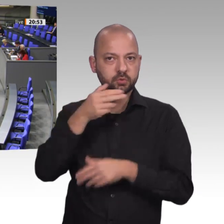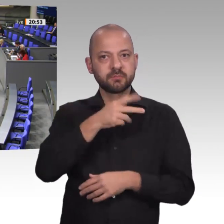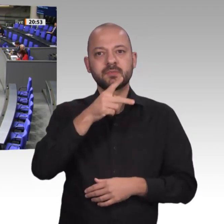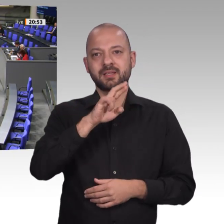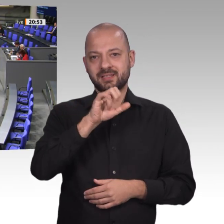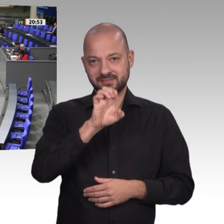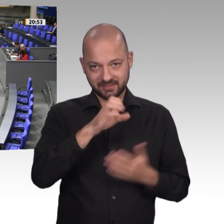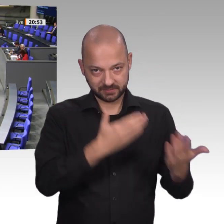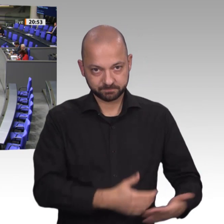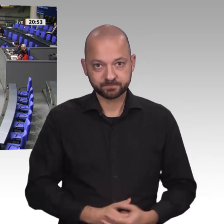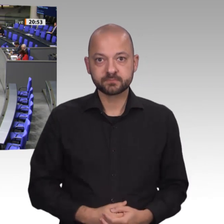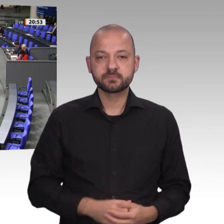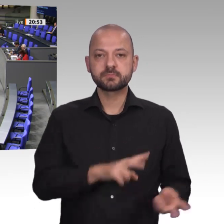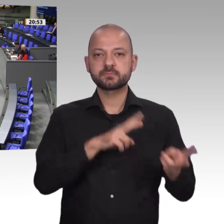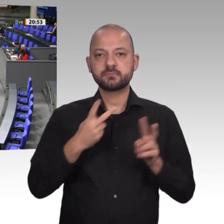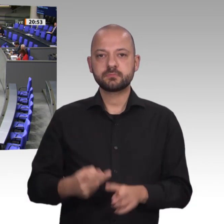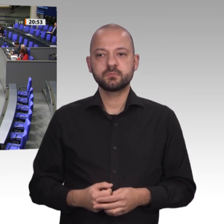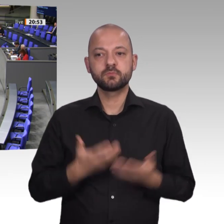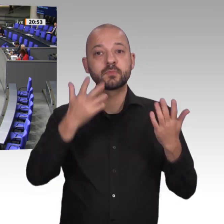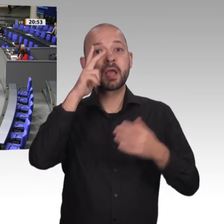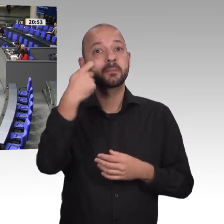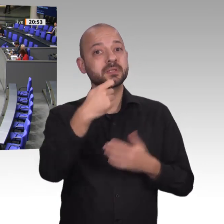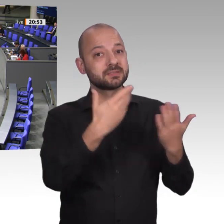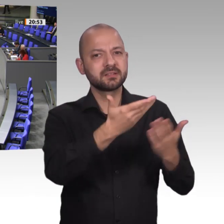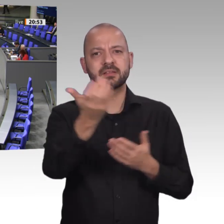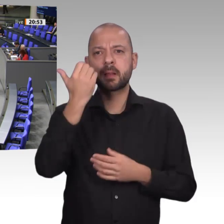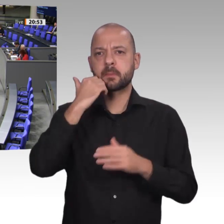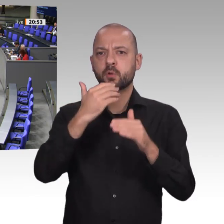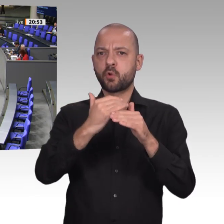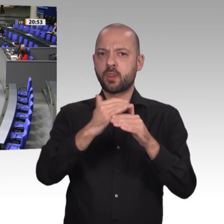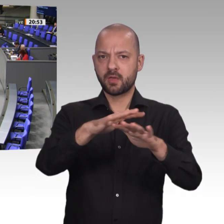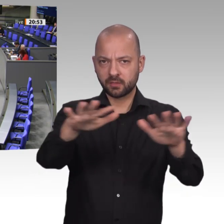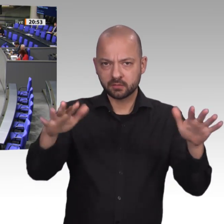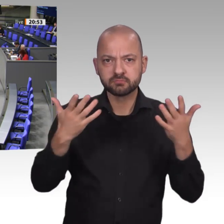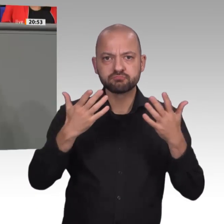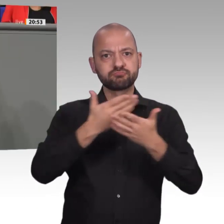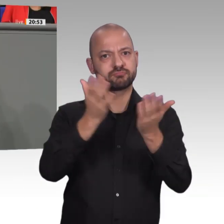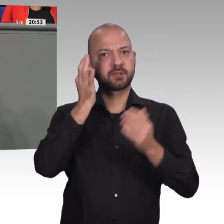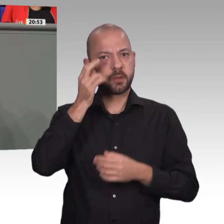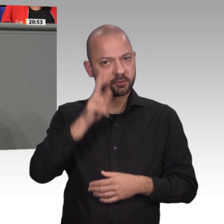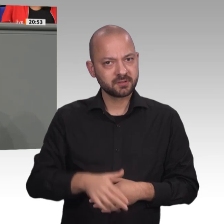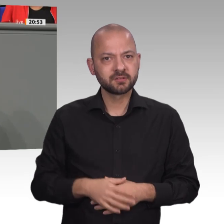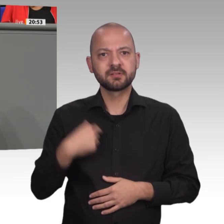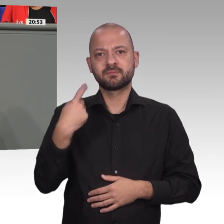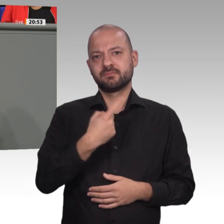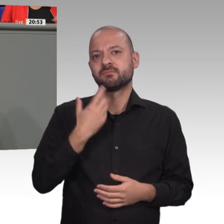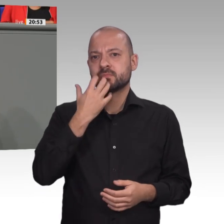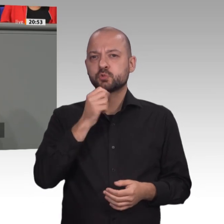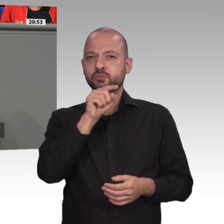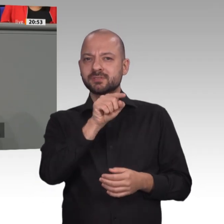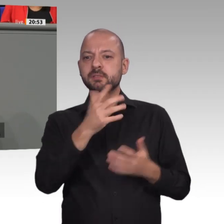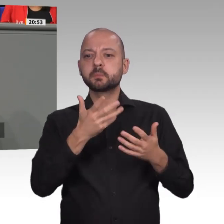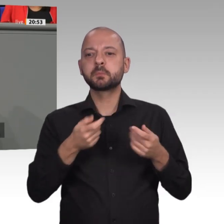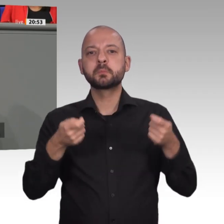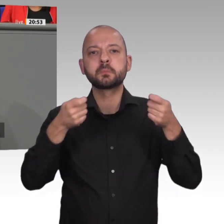mit Behinderungen und für mehr Inklusion weiterentwickeln. Bei dem hier vorliegenden SGB IX und XII Änderungsgesetz geht es